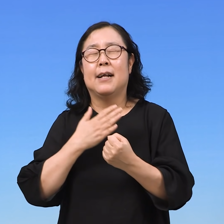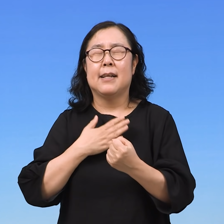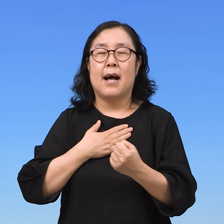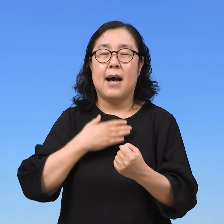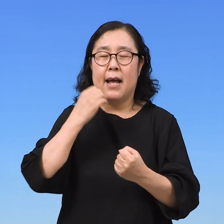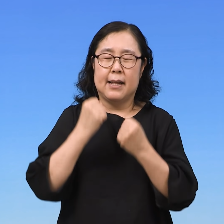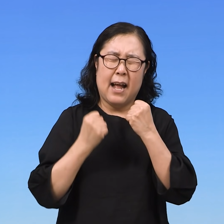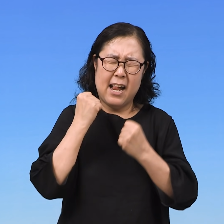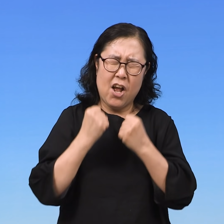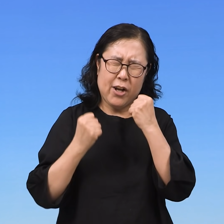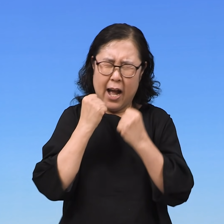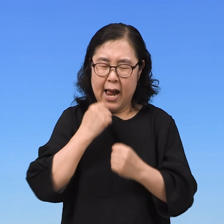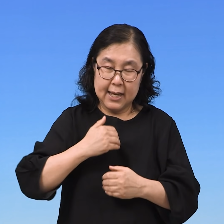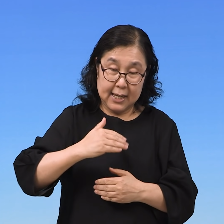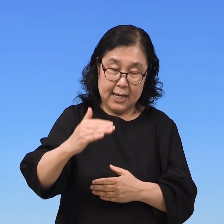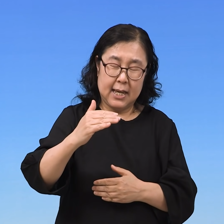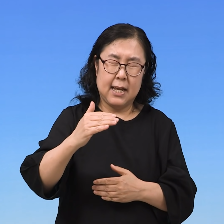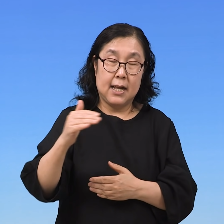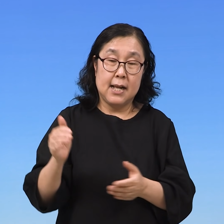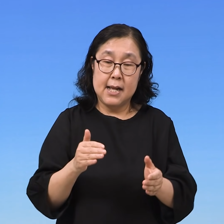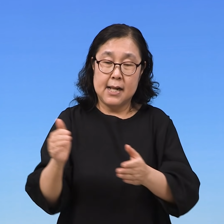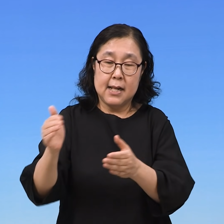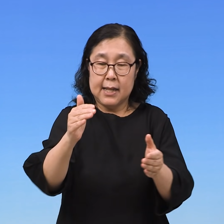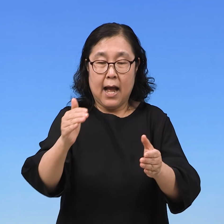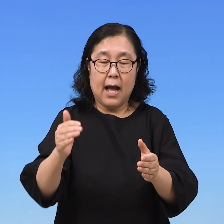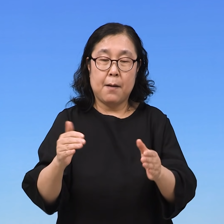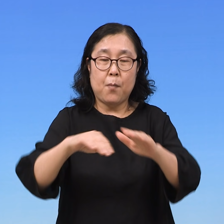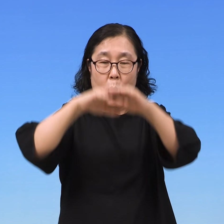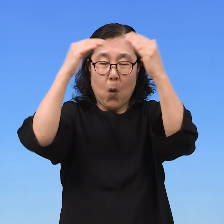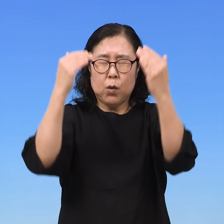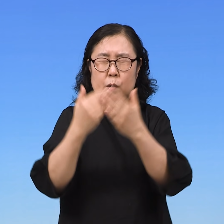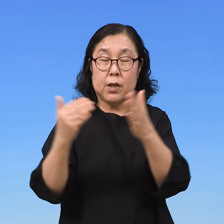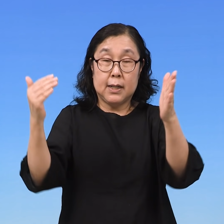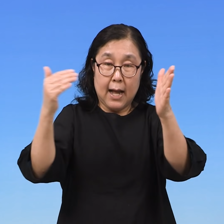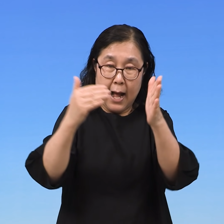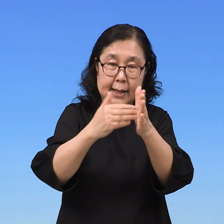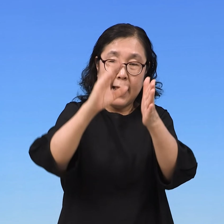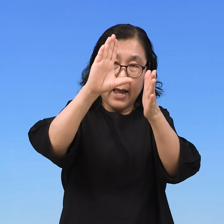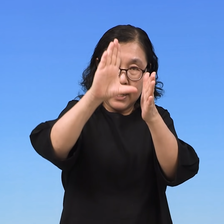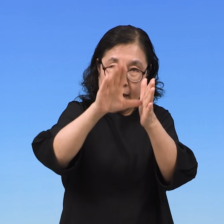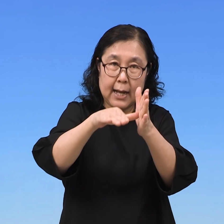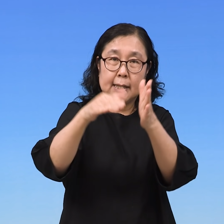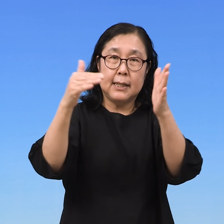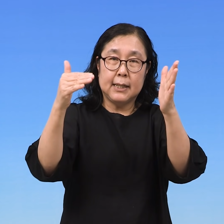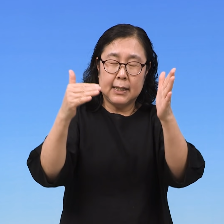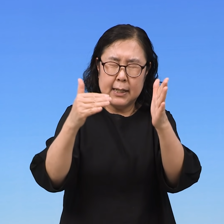과정적이고 지향적인 나의 달려갈 길 다 가도록,